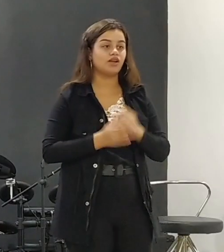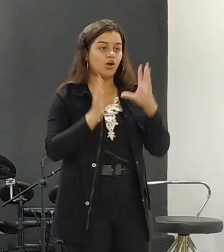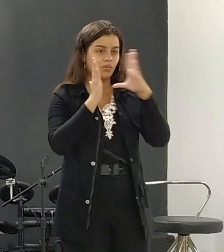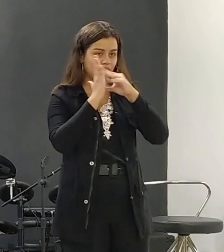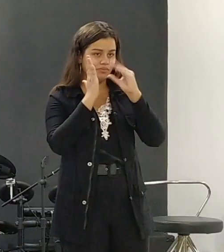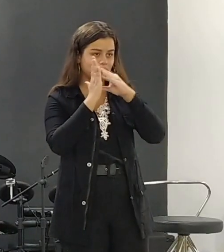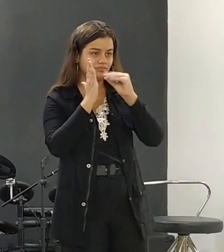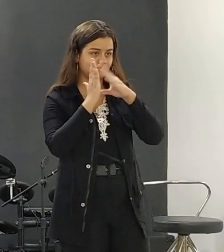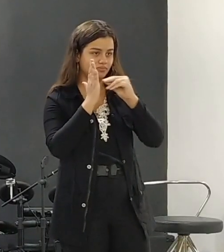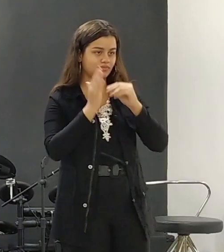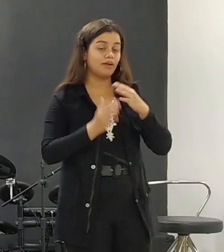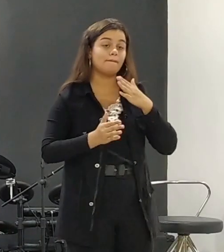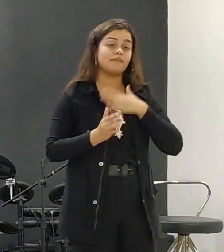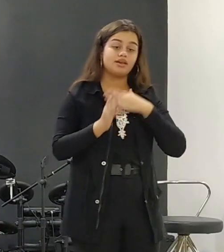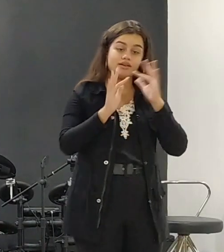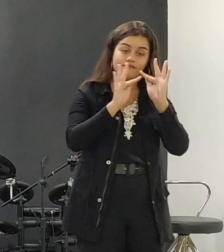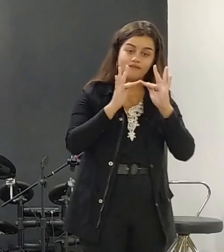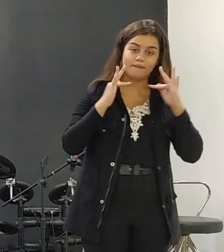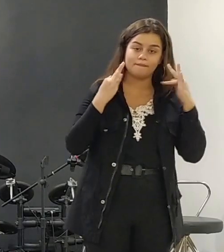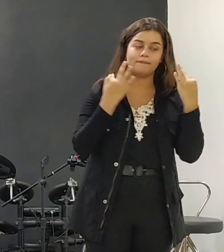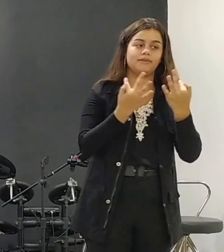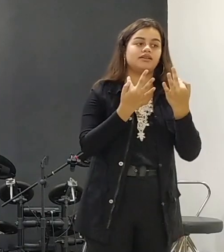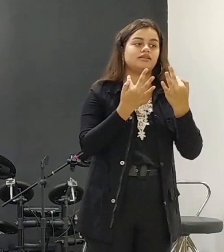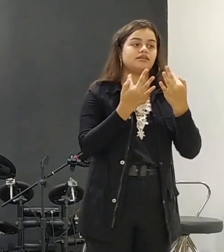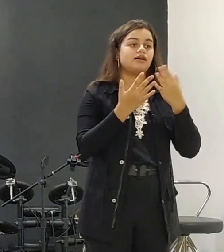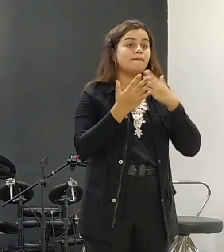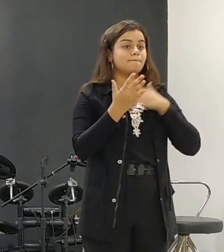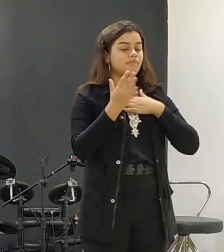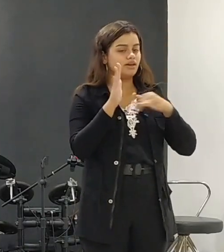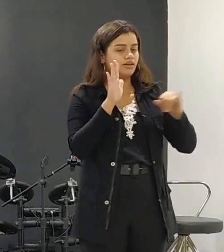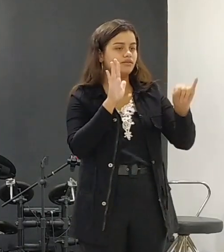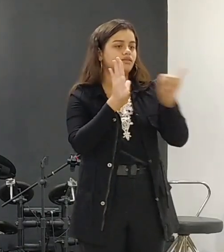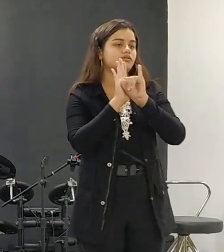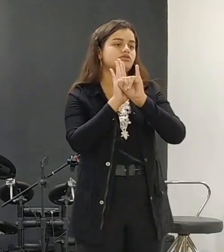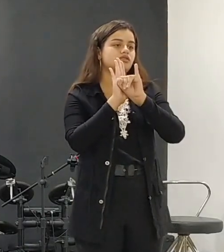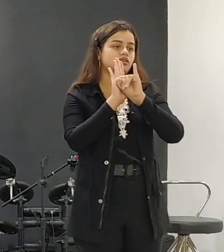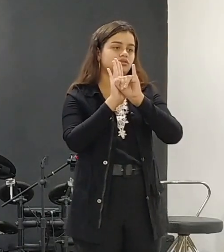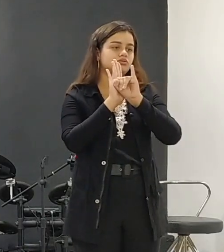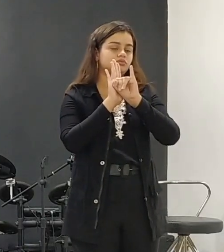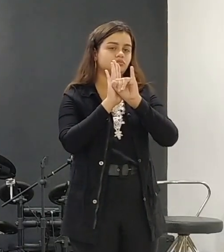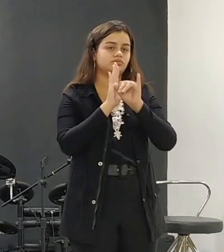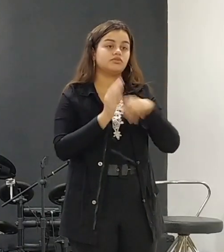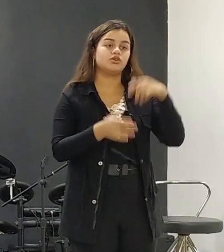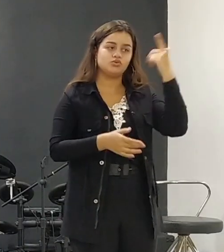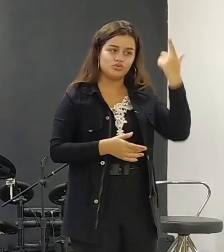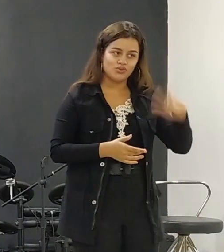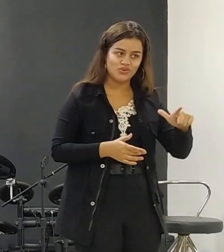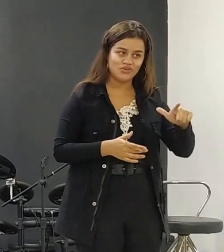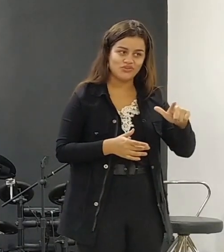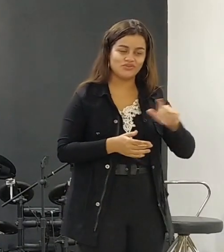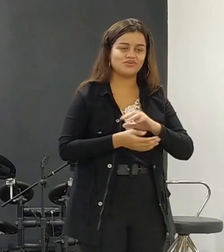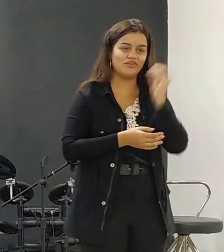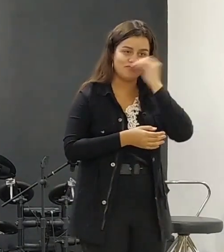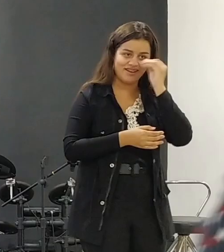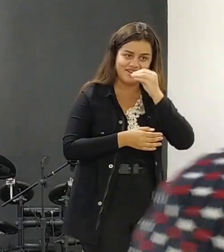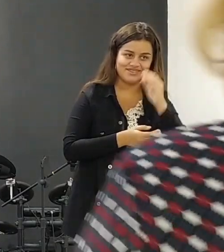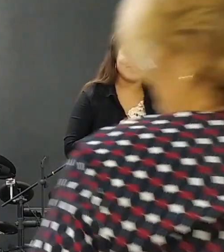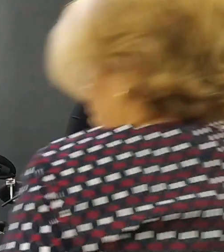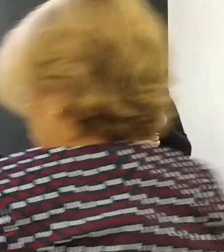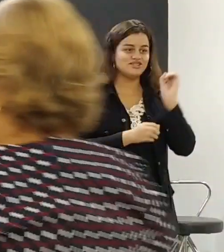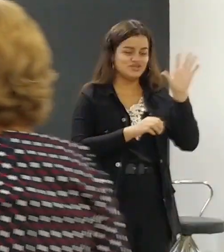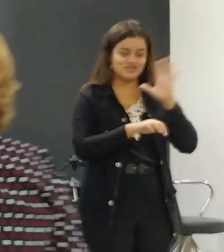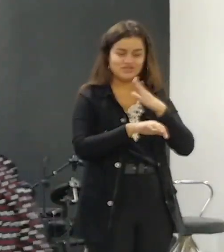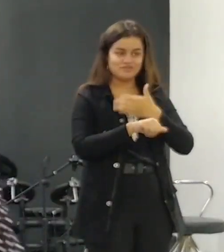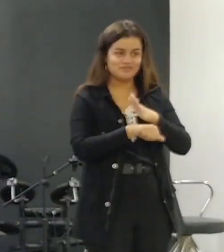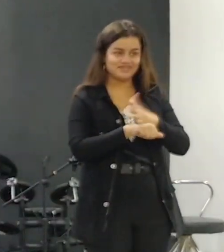Diga comigo assim: minha família, minha identidade. Mais uma vez, foi fraco o pessoal para ensaio,